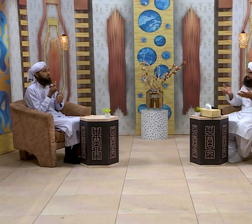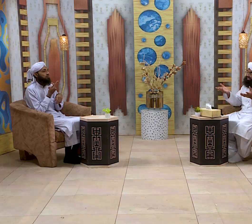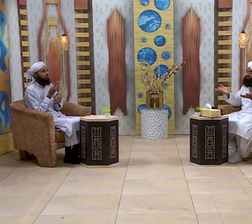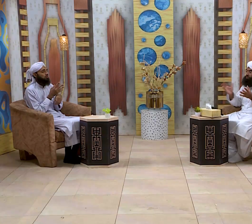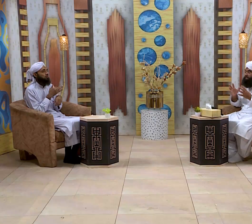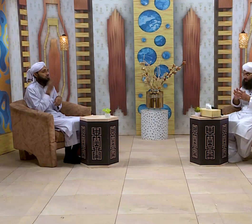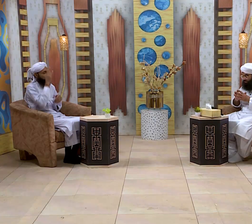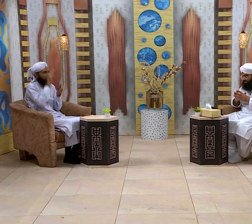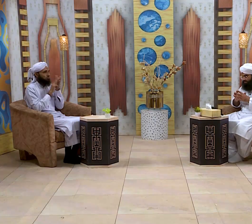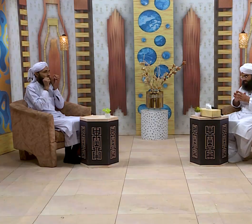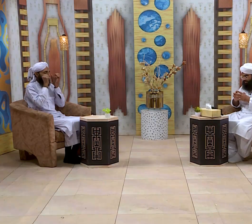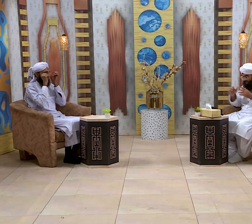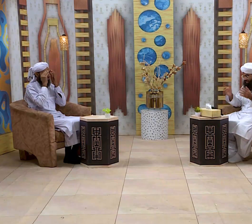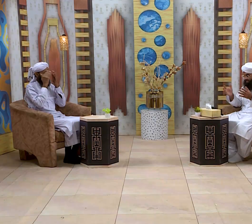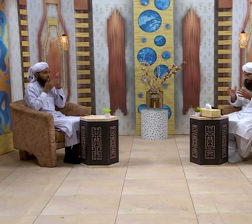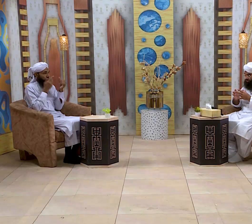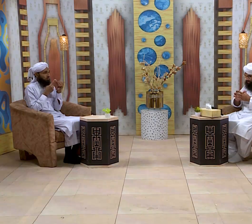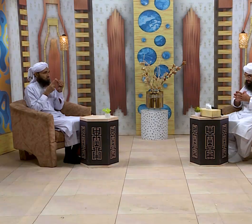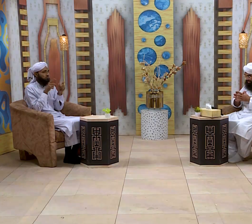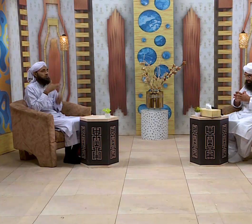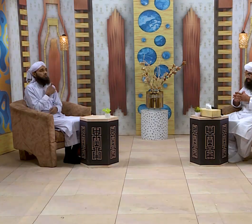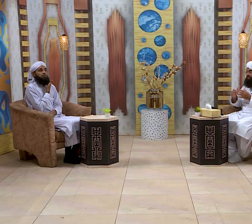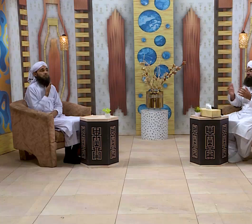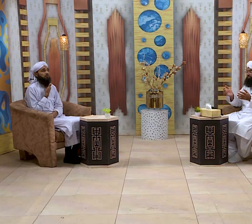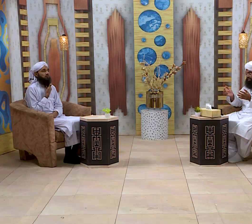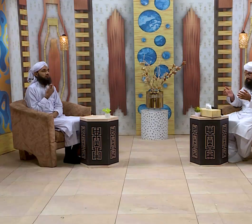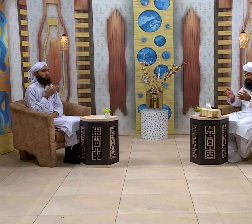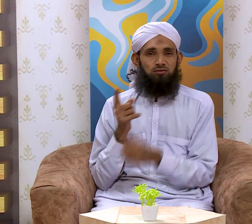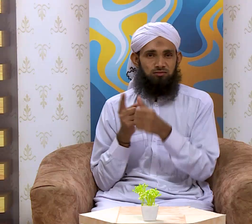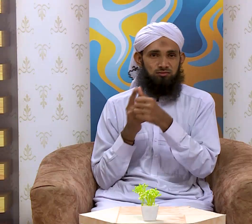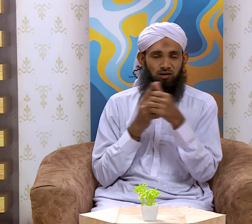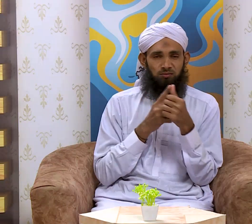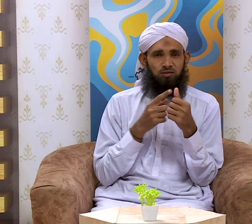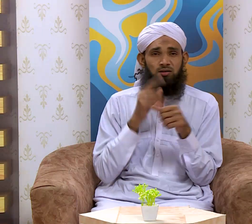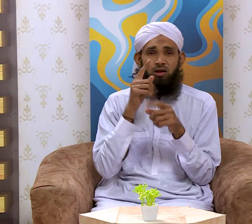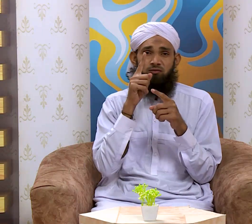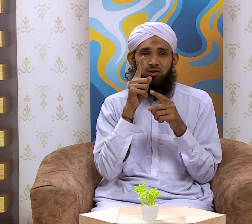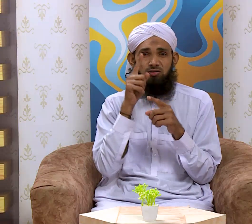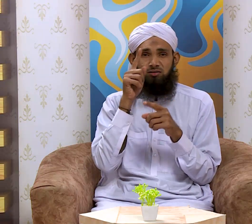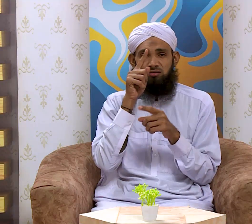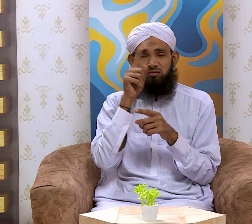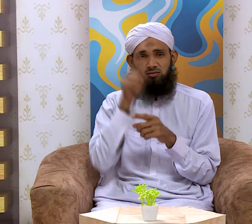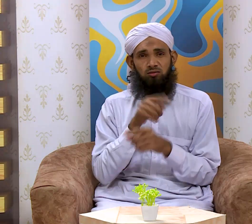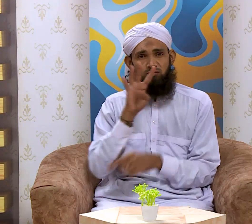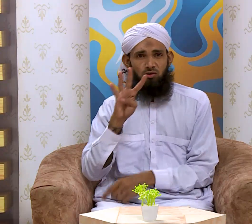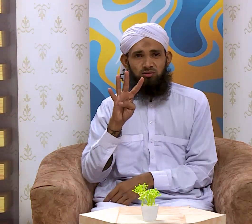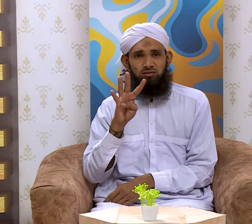جتنا چاہو کر لو۔ میں نے عرض کی چوتھائی؟ فرمایا جتنا چاہو کر لو، لیکن اگر